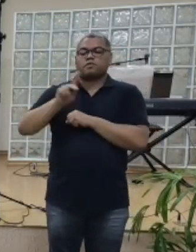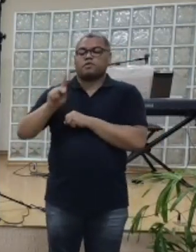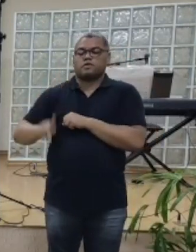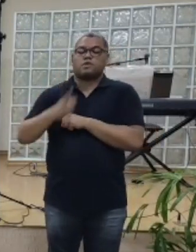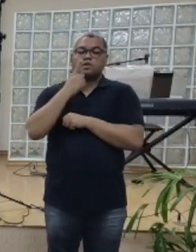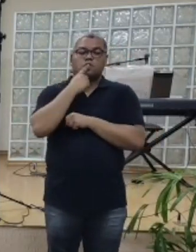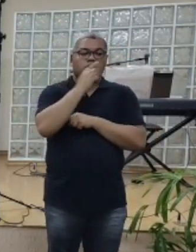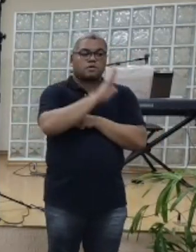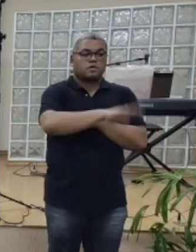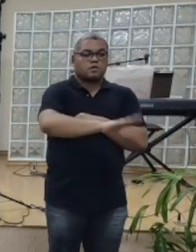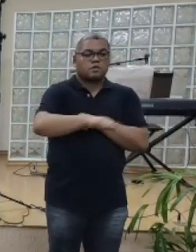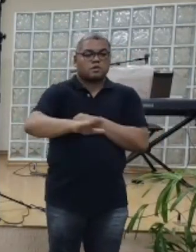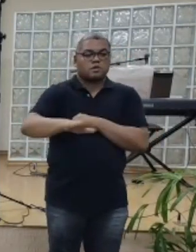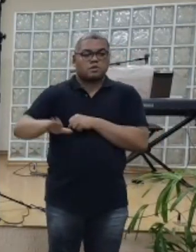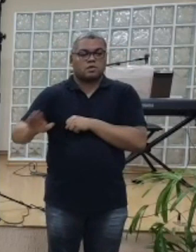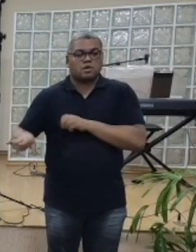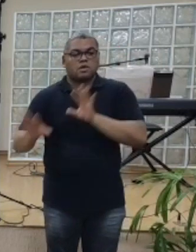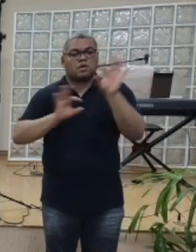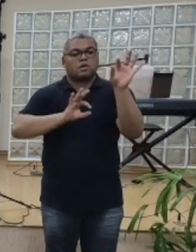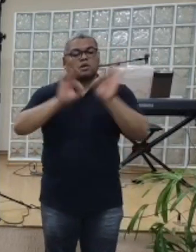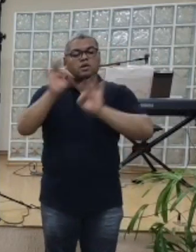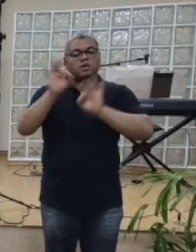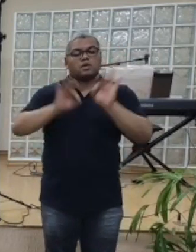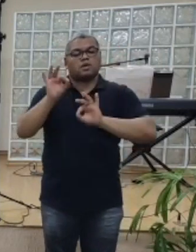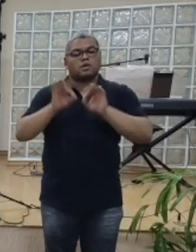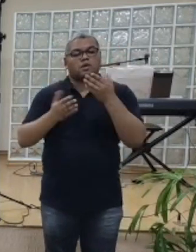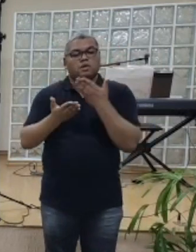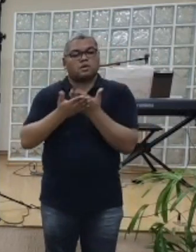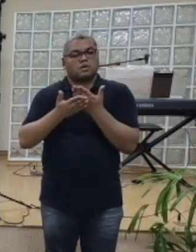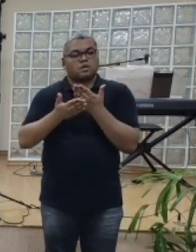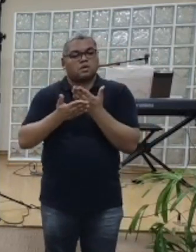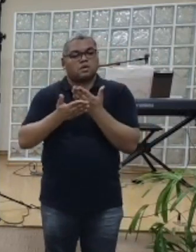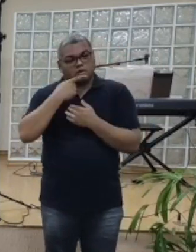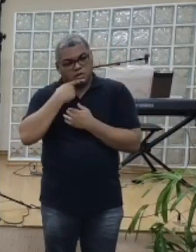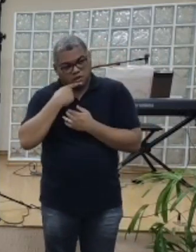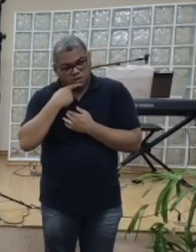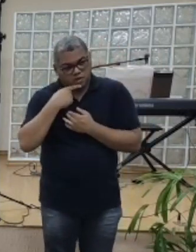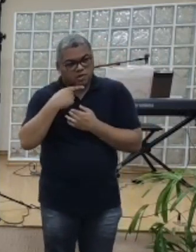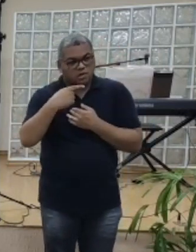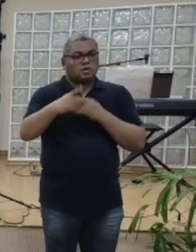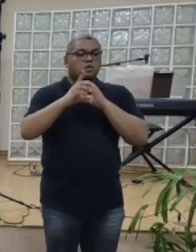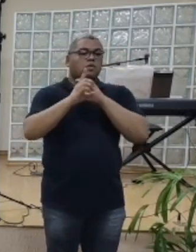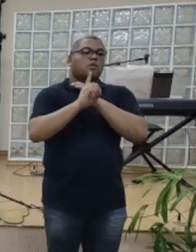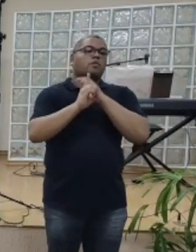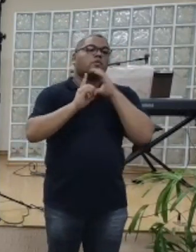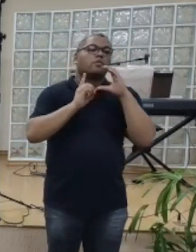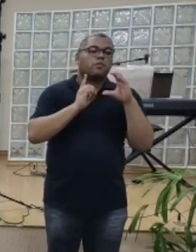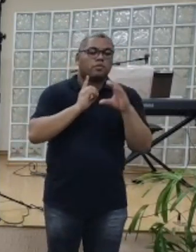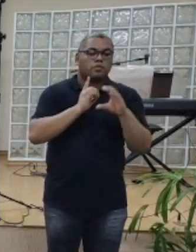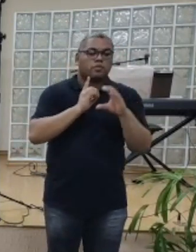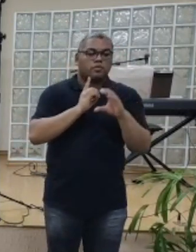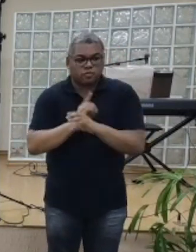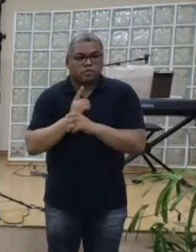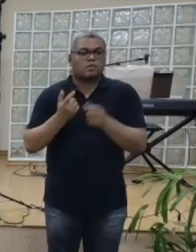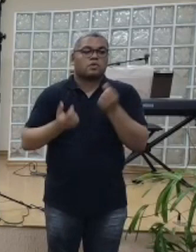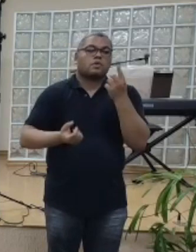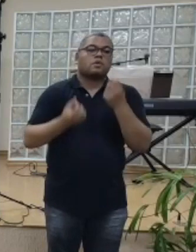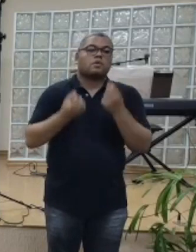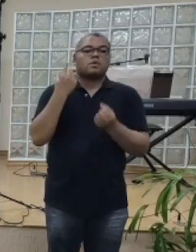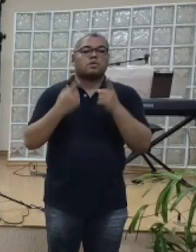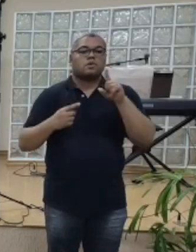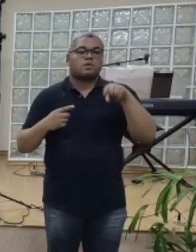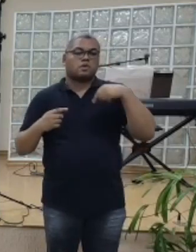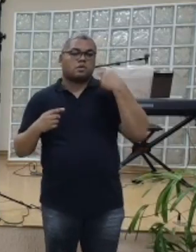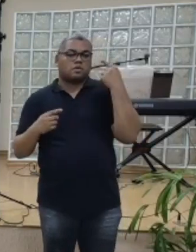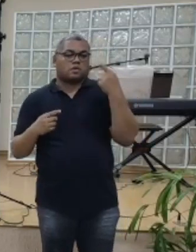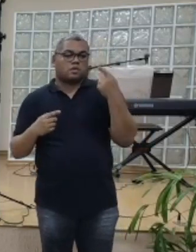Os professores preparam aula para as crianças durante a semana, preparam o cultinho. Alguns, e aqui depois eu